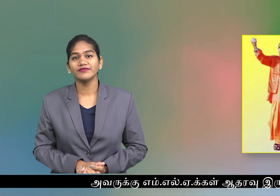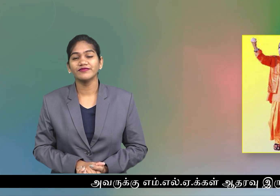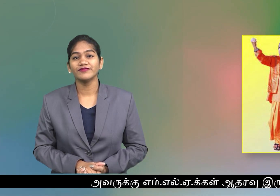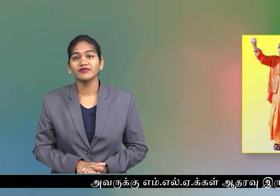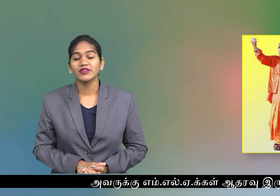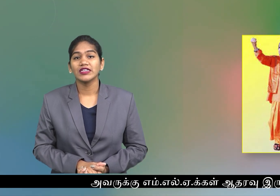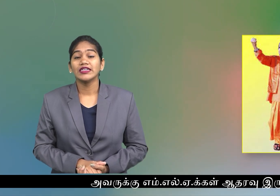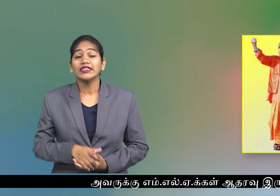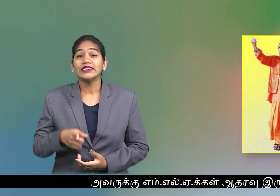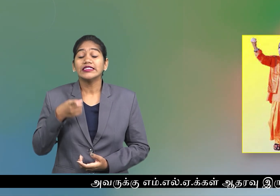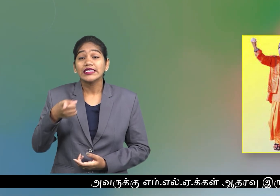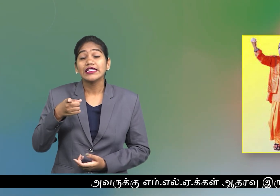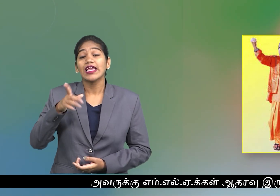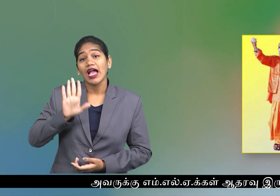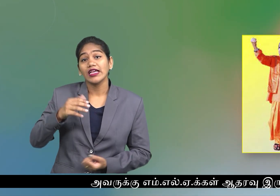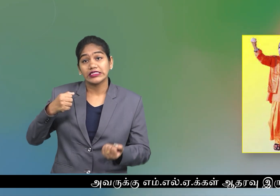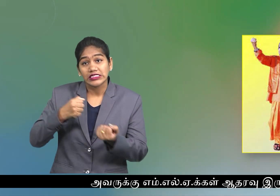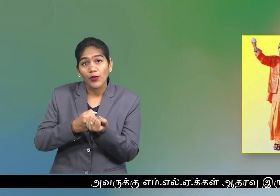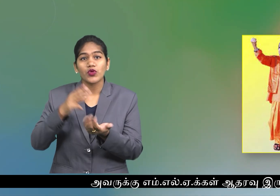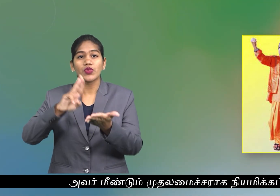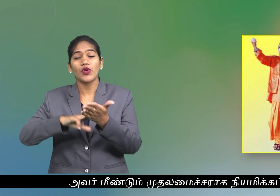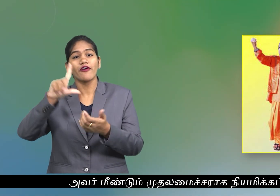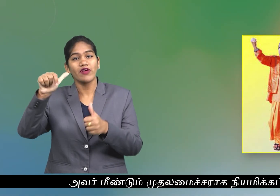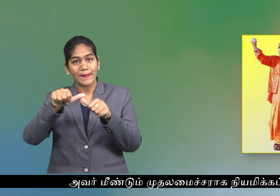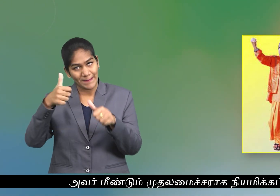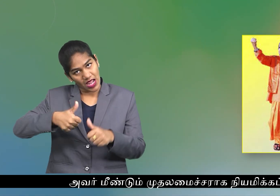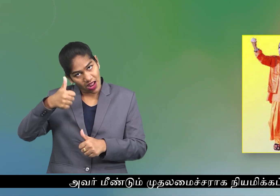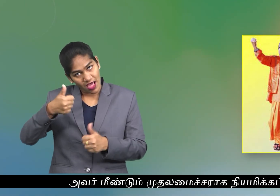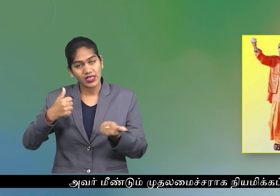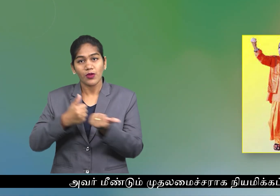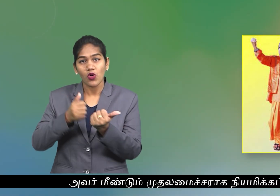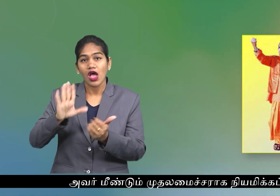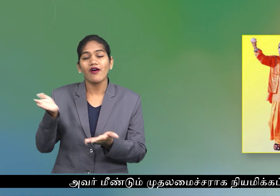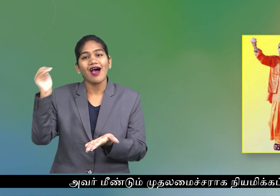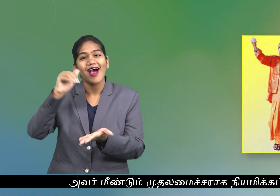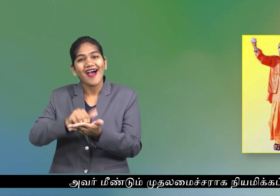அவருக்கு எம்.எல்.ஏக்கள் ஆதரவு இருந்ததால் அவர் மீண்டும் முதலமைச்சராக நியமிக்கப்பட்டார்.